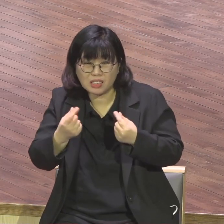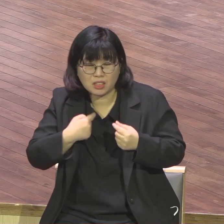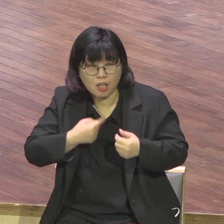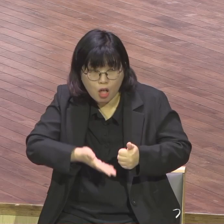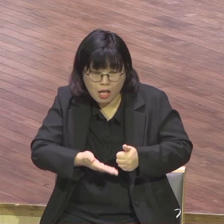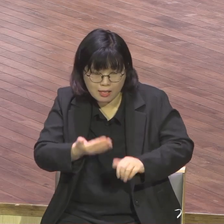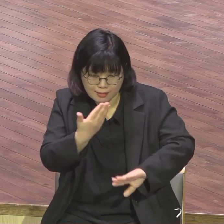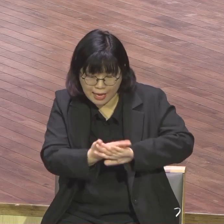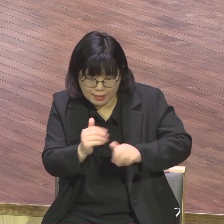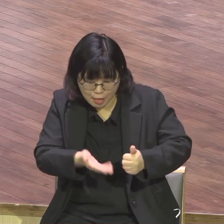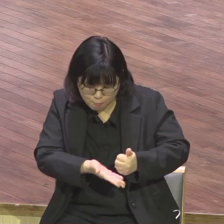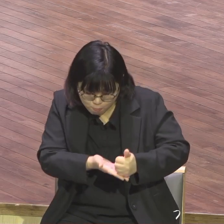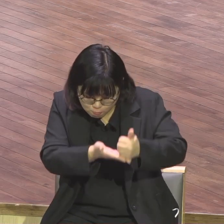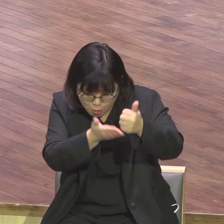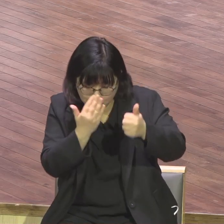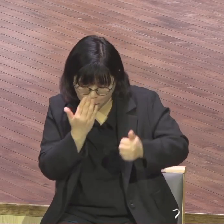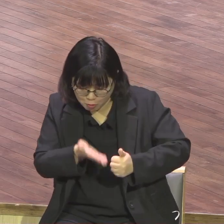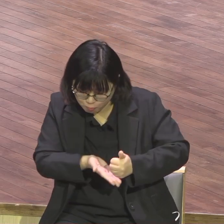거예요.